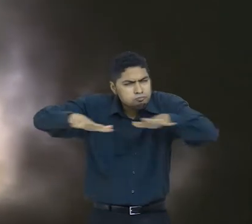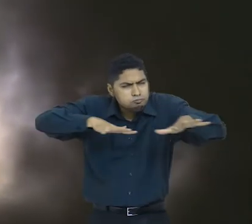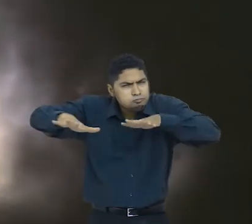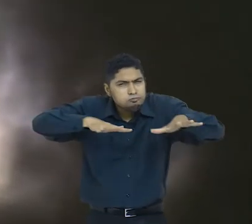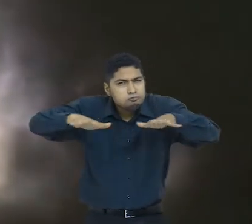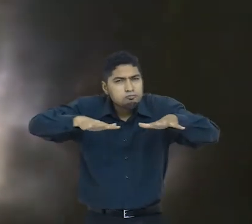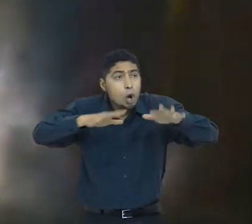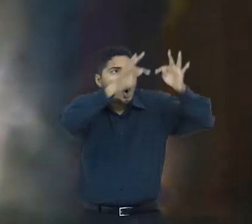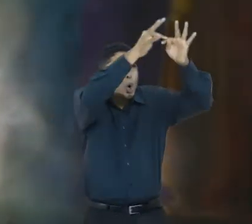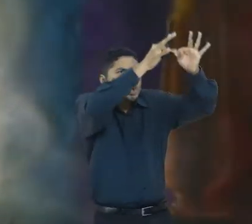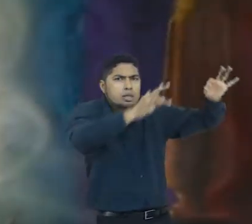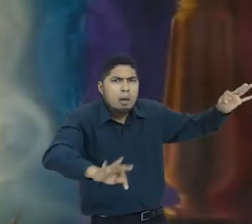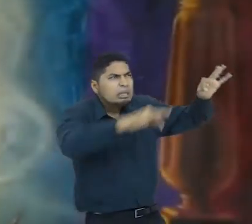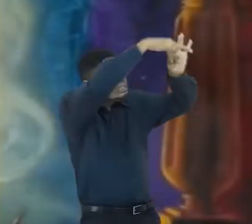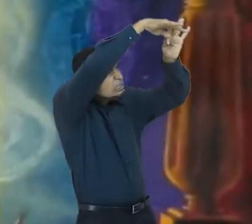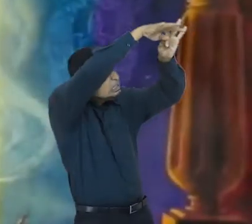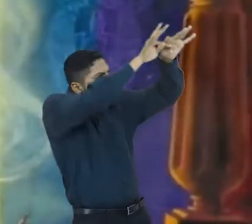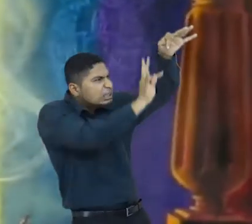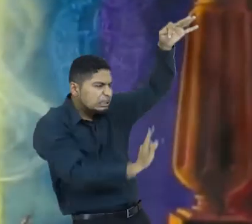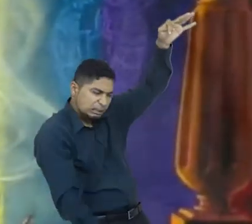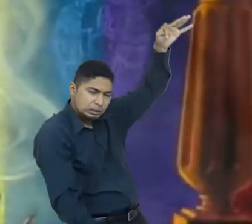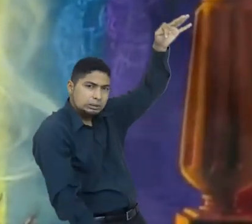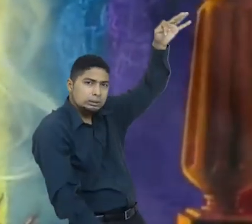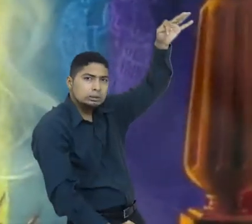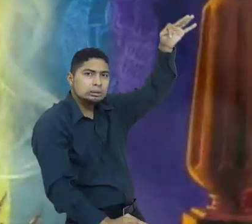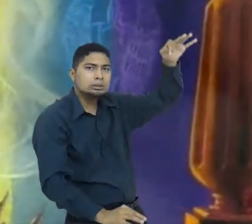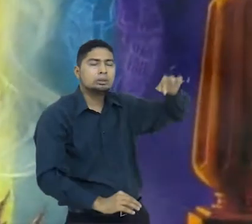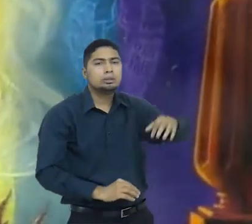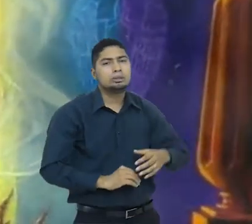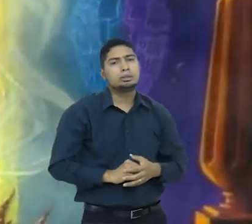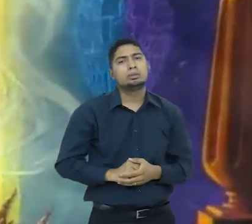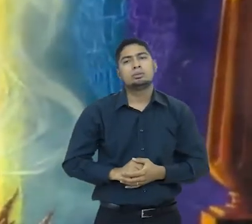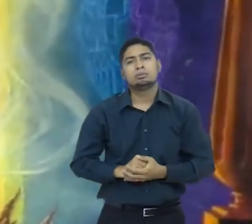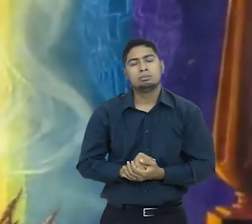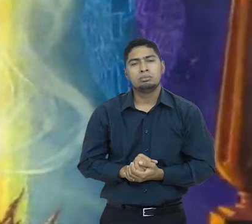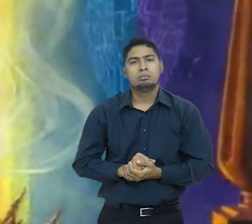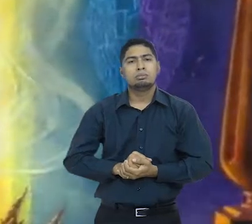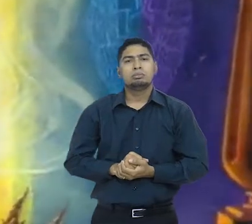terra tremeu, o véu do templo rasgou-se de cima para baixo.